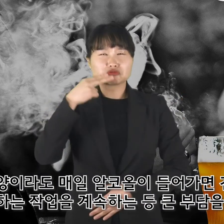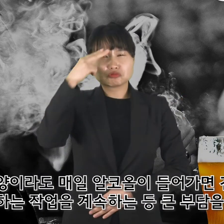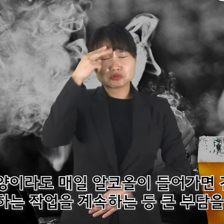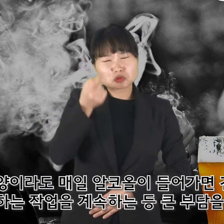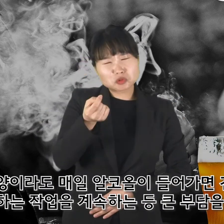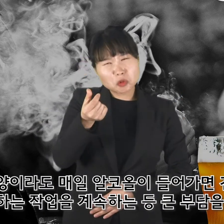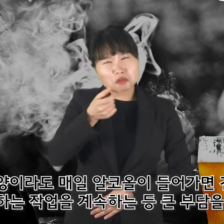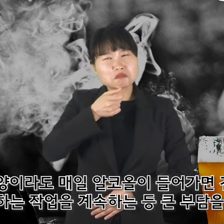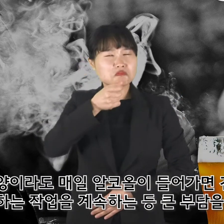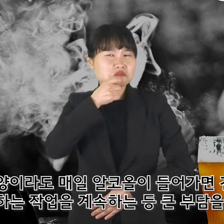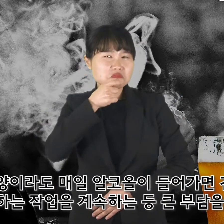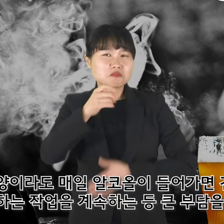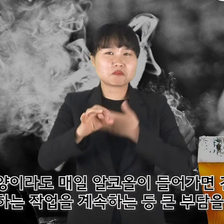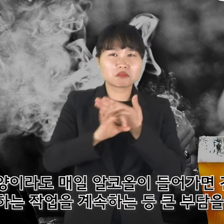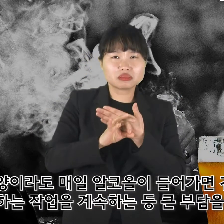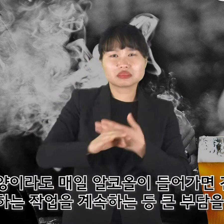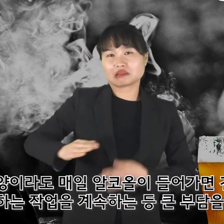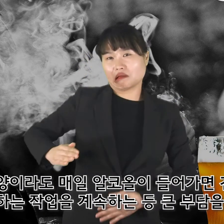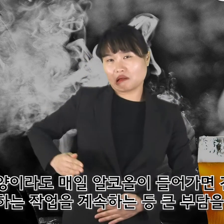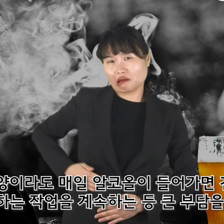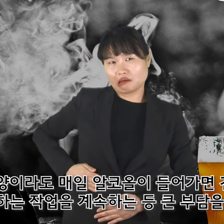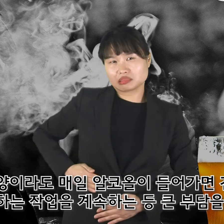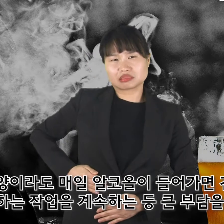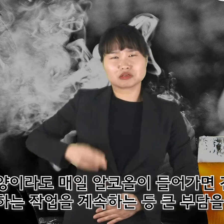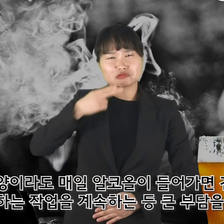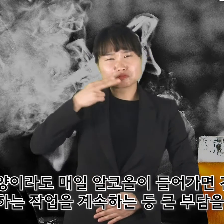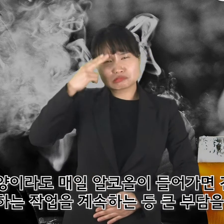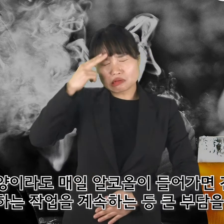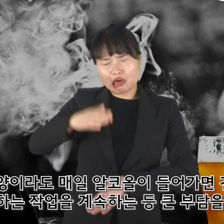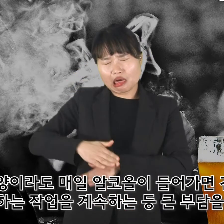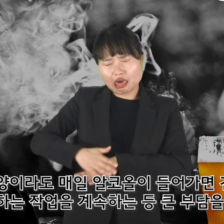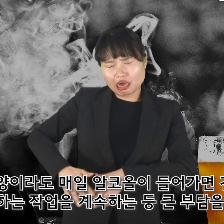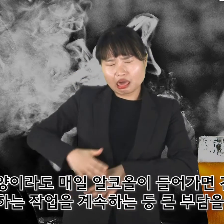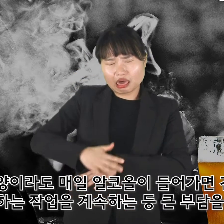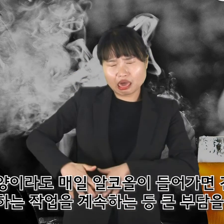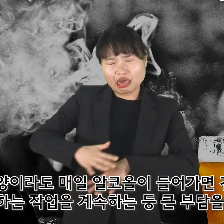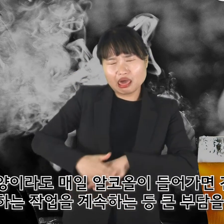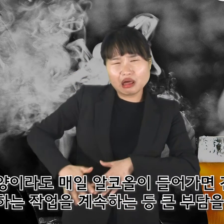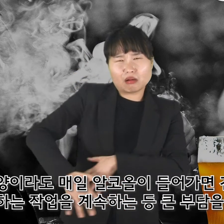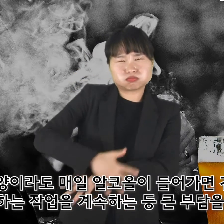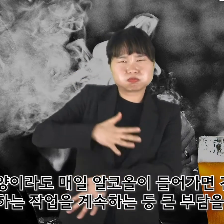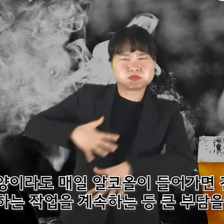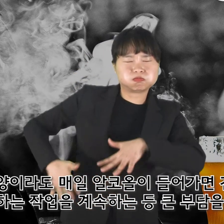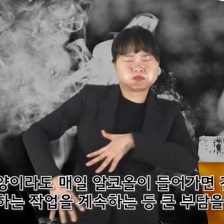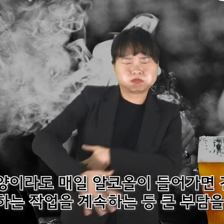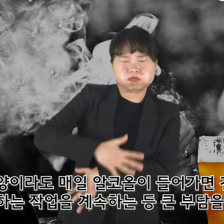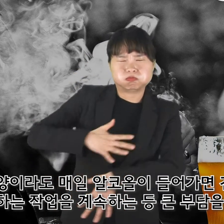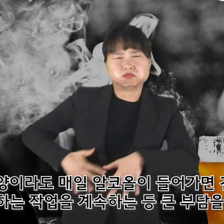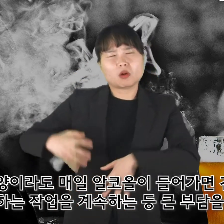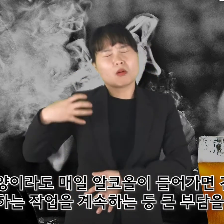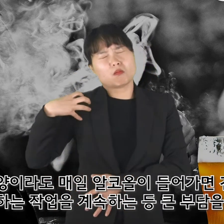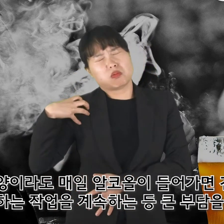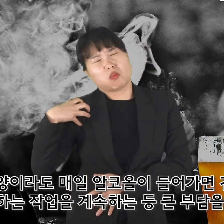적은 양이라도 매일 알코올이 들어가면 간은 알코올을 분해하는 작업을 계속하는 등 큰 부담을 받게